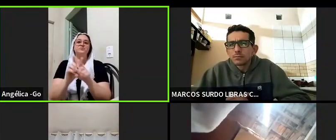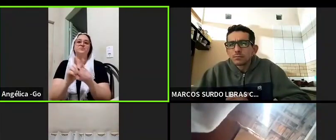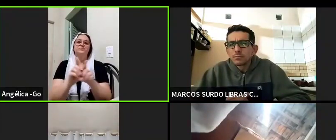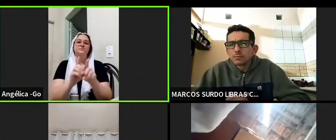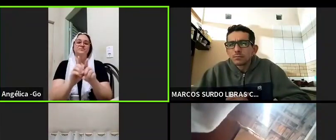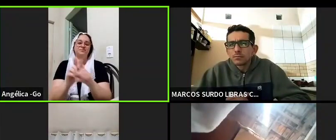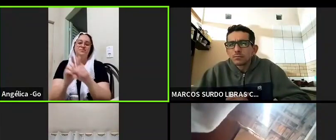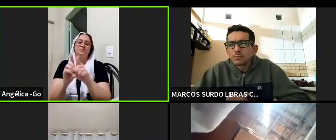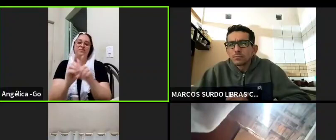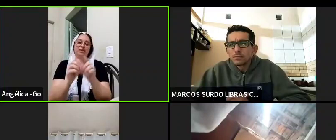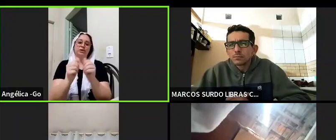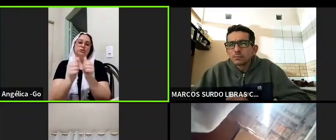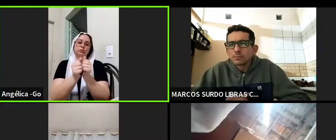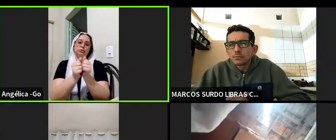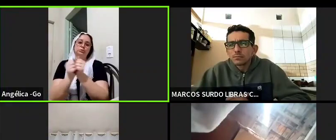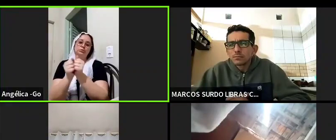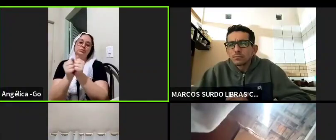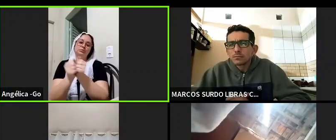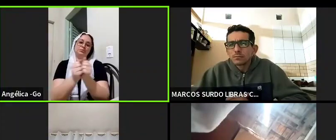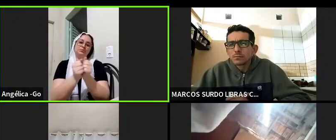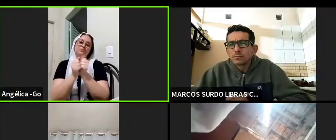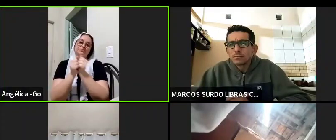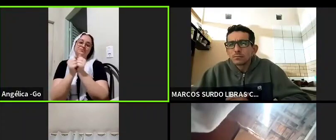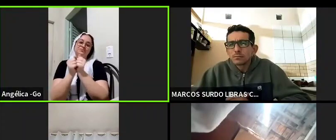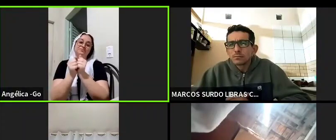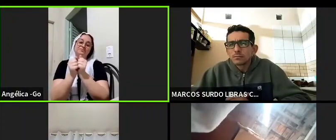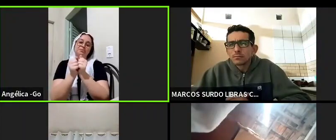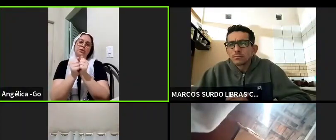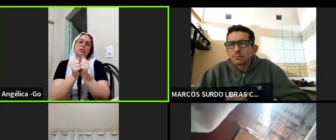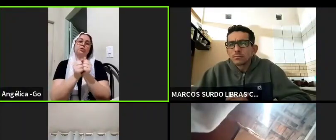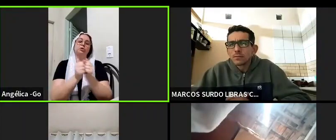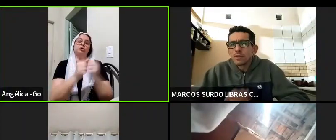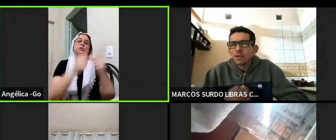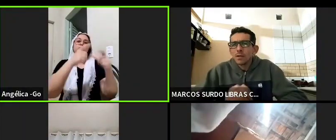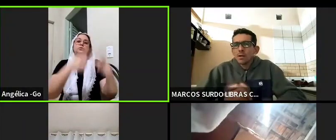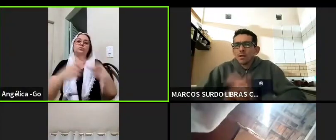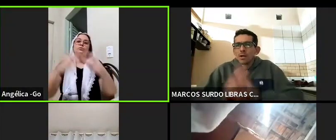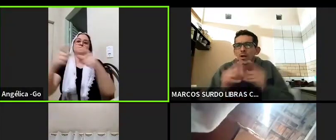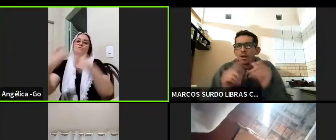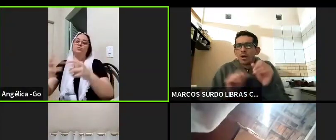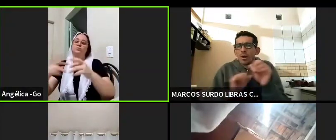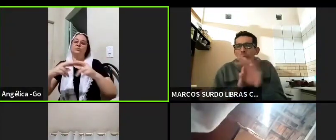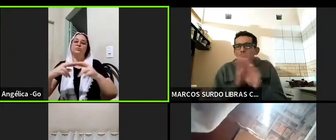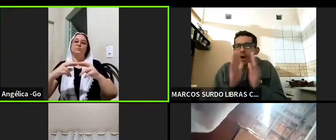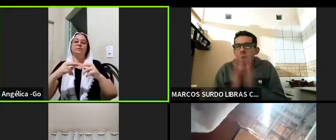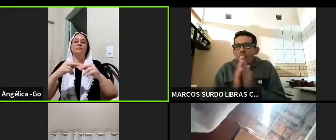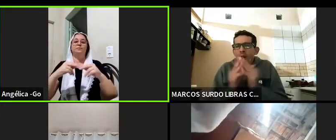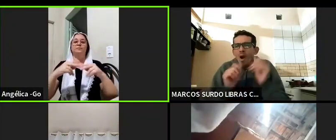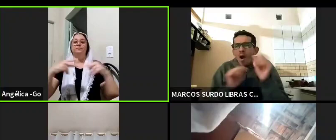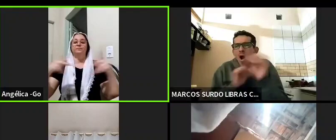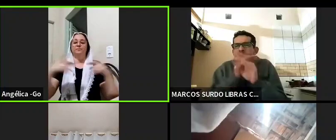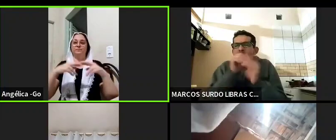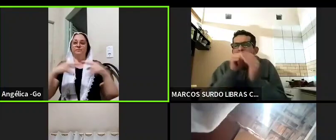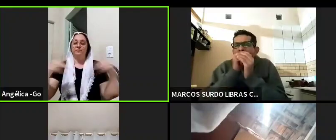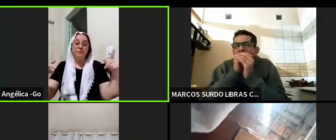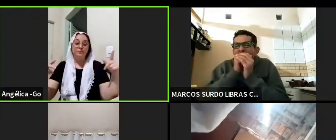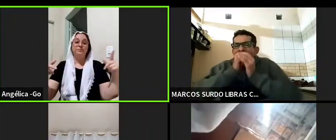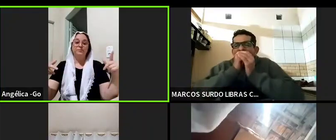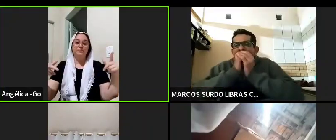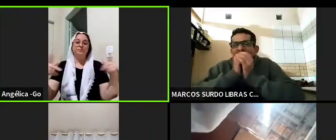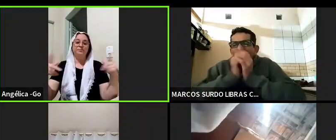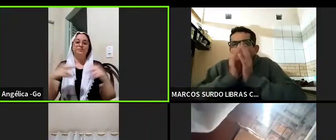Senhor, desistir, não falar, aleluia, não caminhar, aleluia, o nome santo do Senhor, hoje o Deus de Israel manda